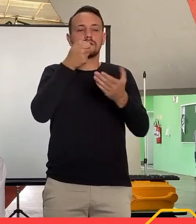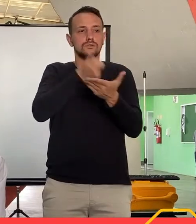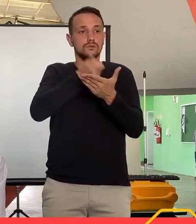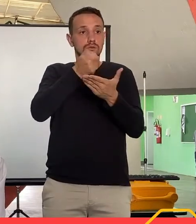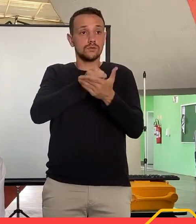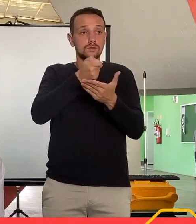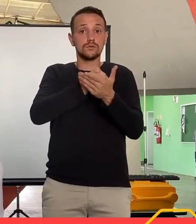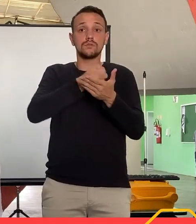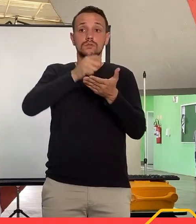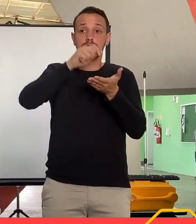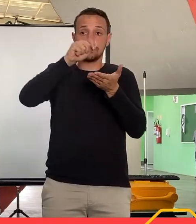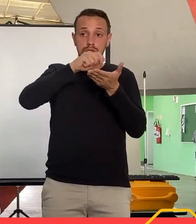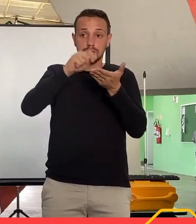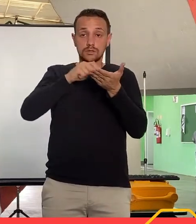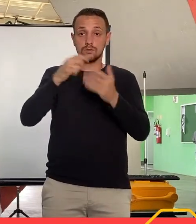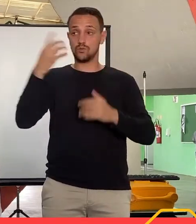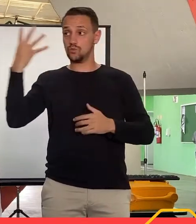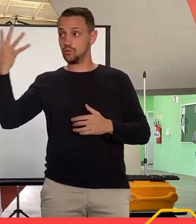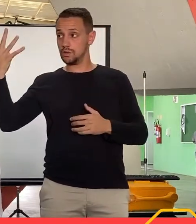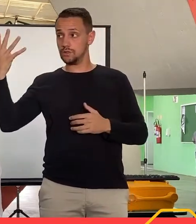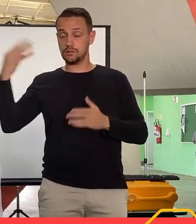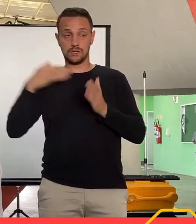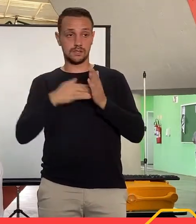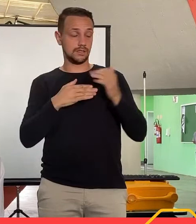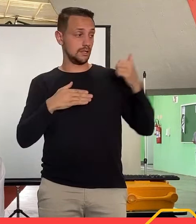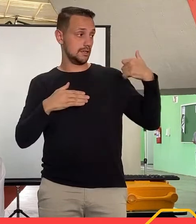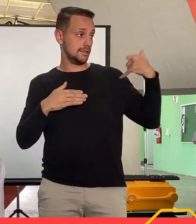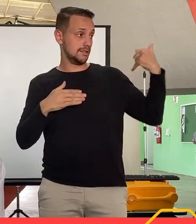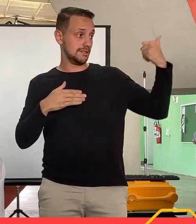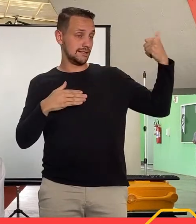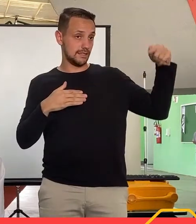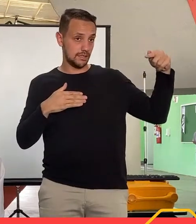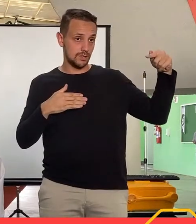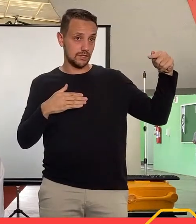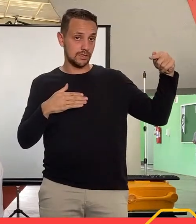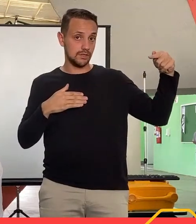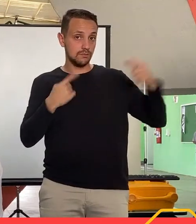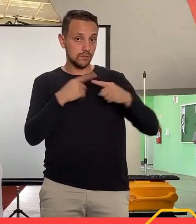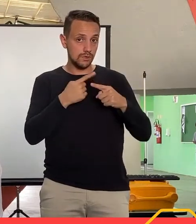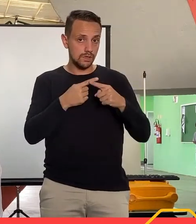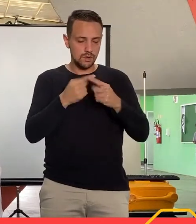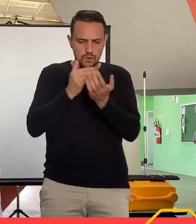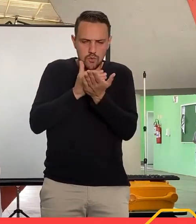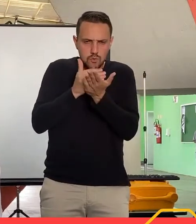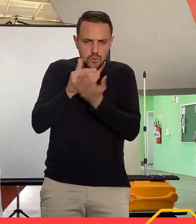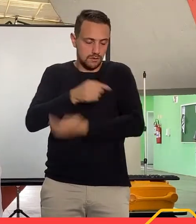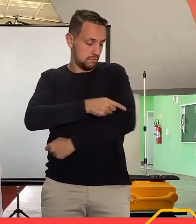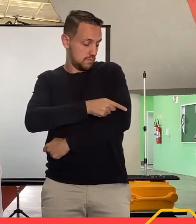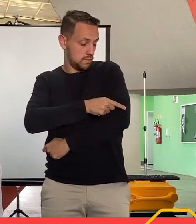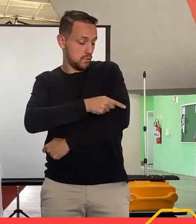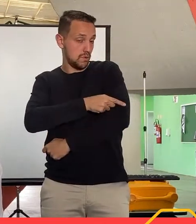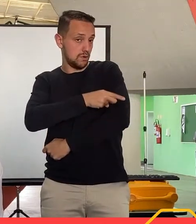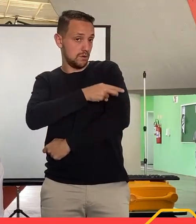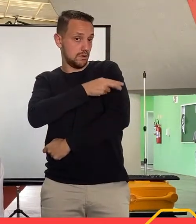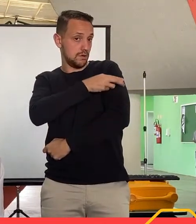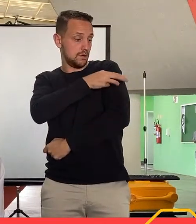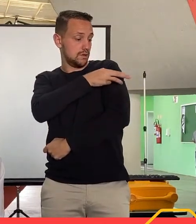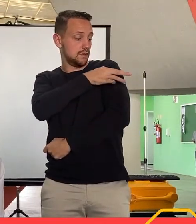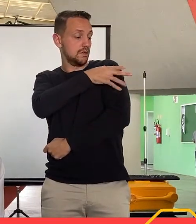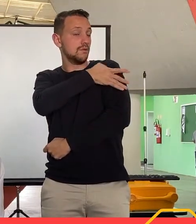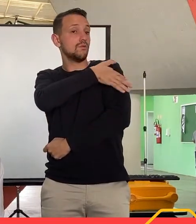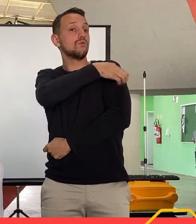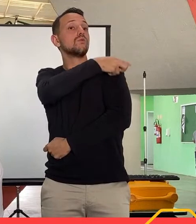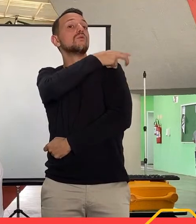obrigatória a matrícula dos 4 aos 17 anos, ou seja, pré-escola, fundamental e médio.